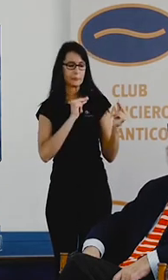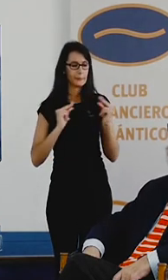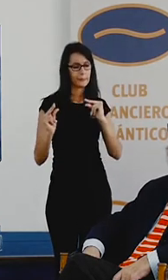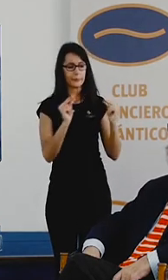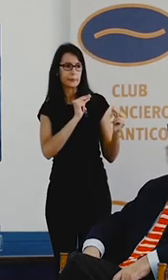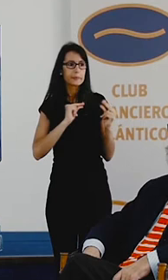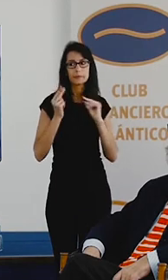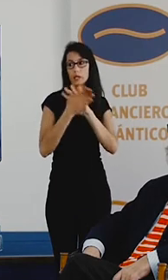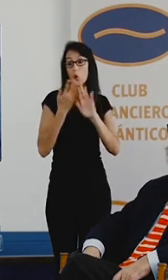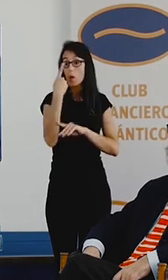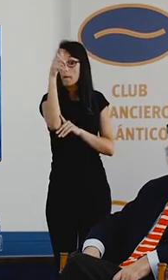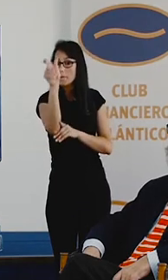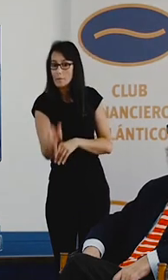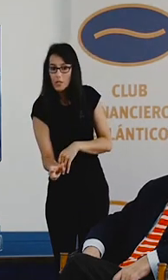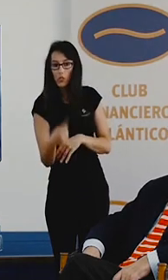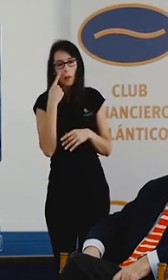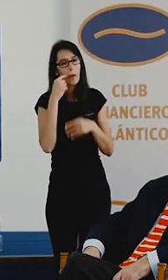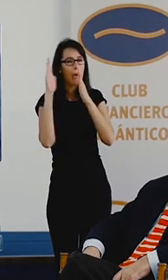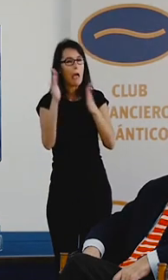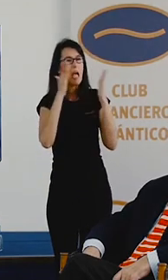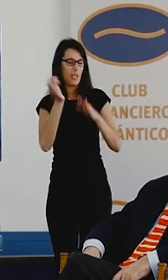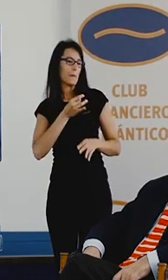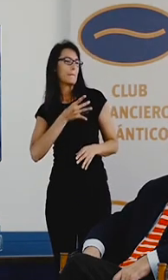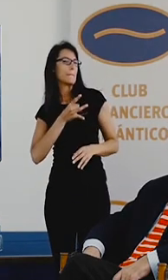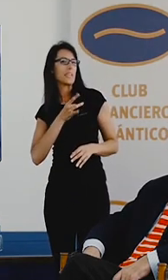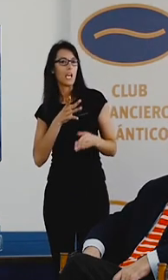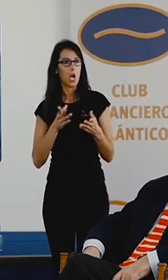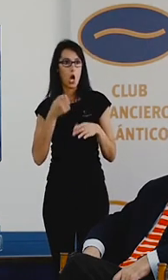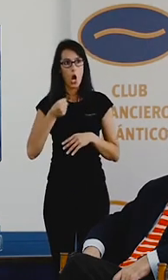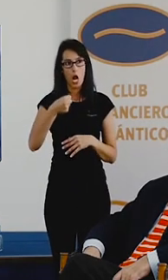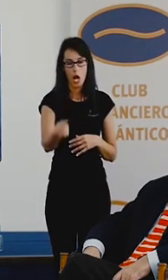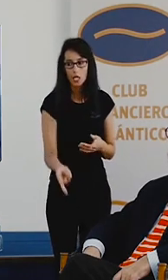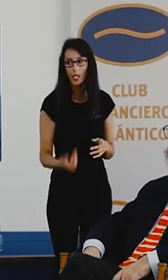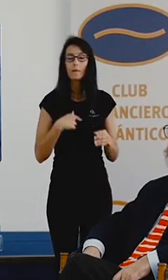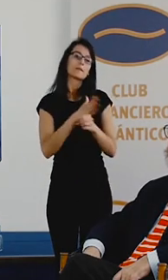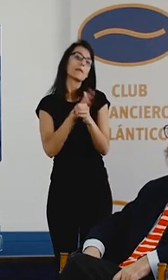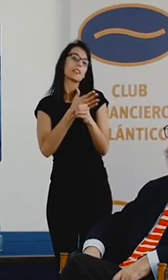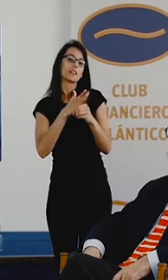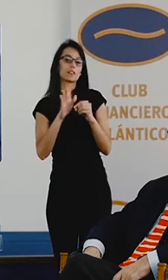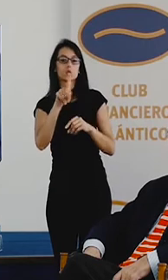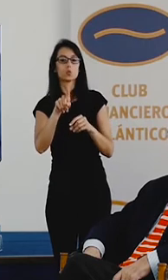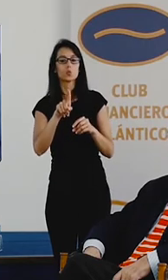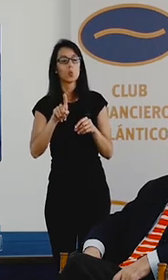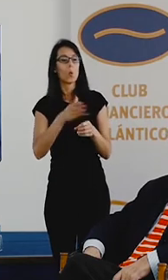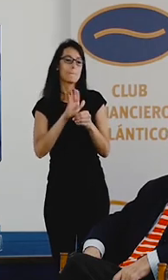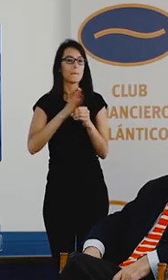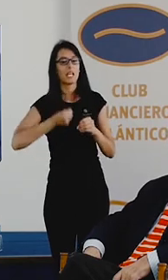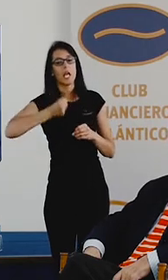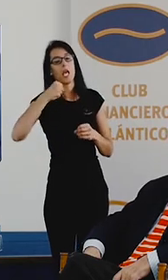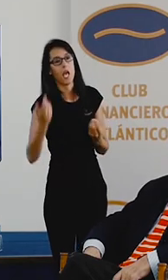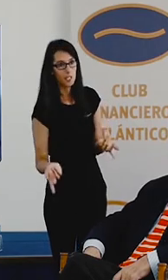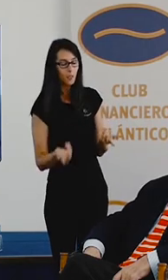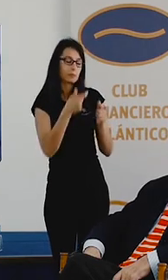una así muy bien vestida que se le veía que iba a hacer una etapa, pero era una pijogrina. Nos íbamos a beber una cerveza, pero tú eres un barragrino, que nomás que estás en la barra.